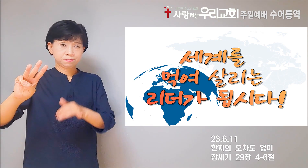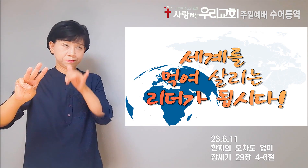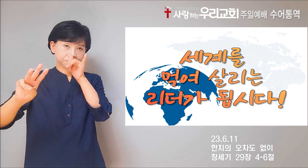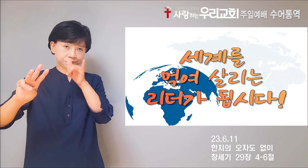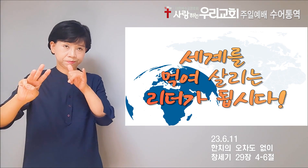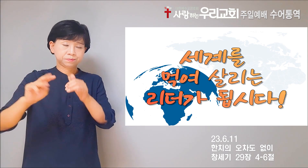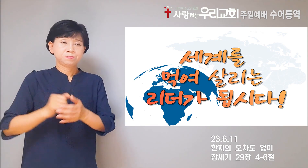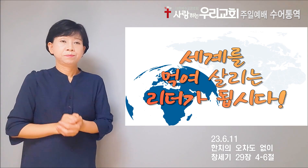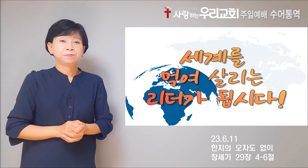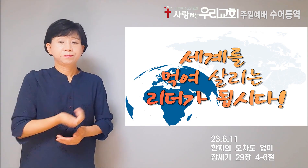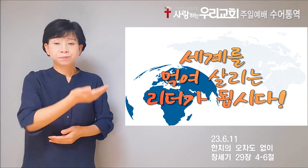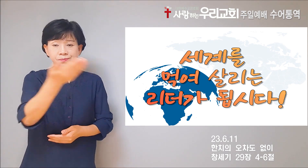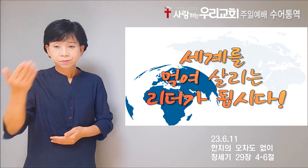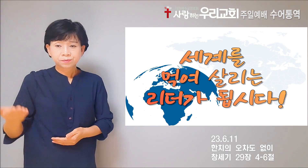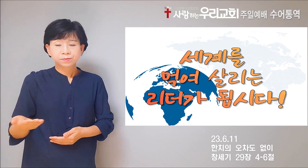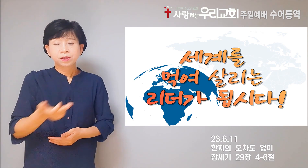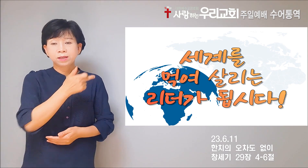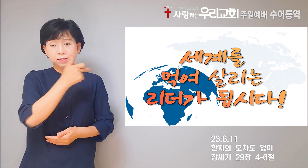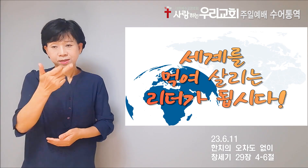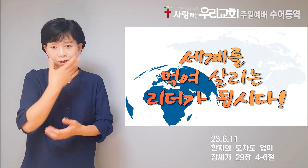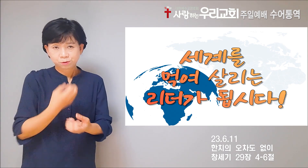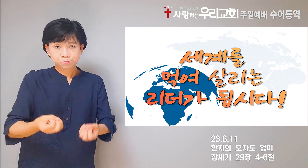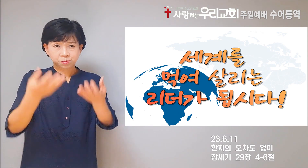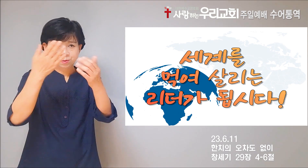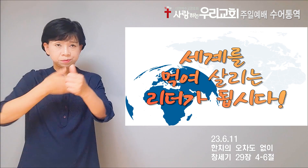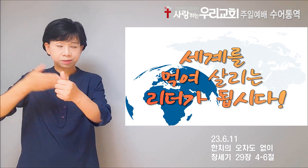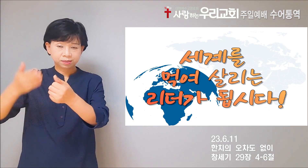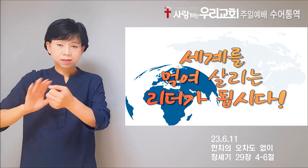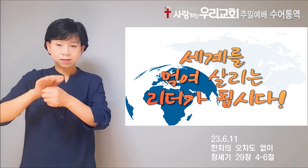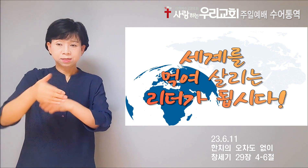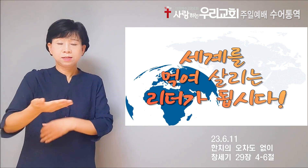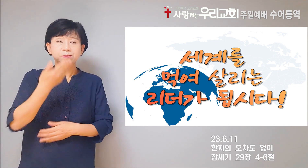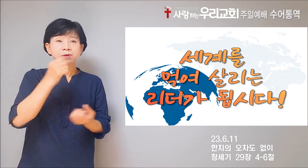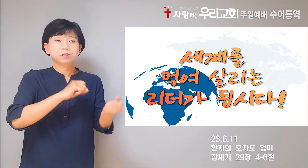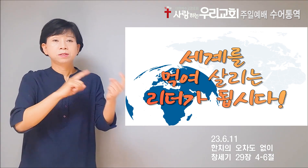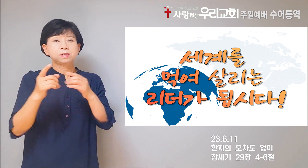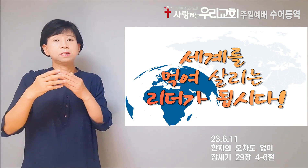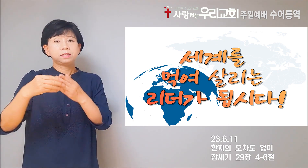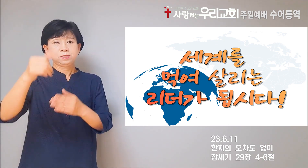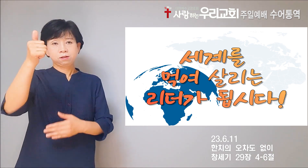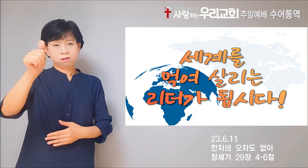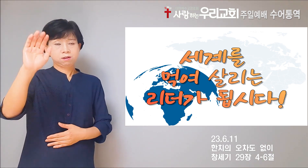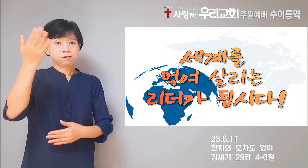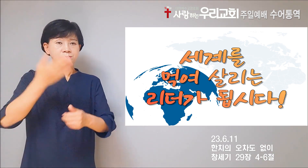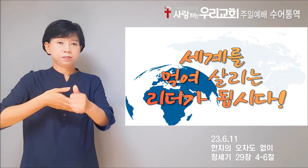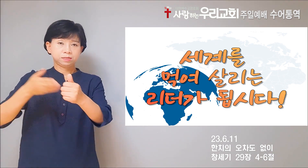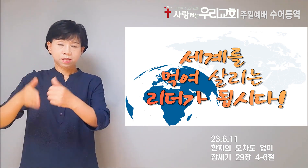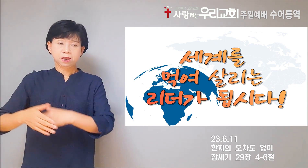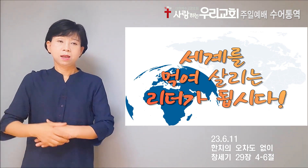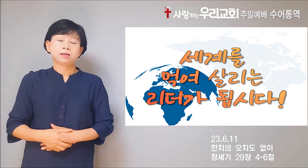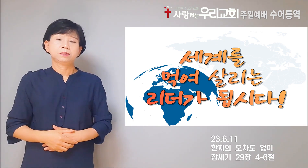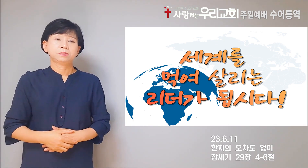소리로 격려하고 축복하겠습니다. 세계를 먹여 살리는 리더가 됩시다.